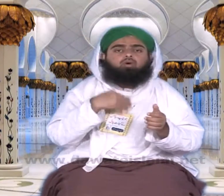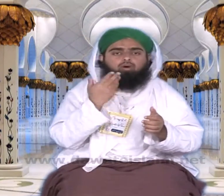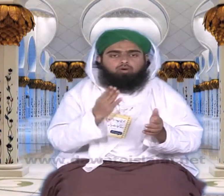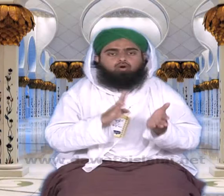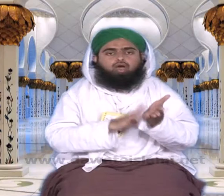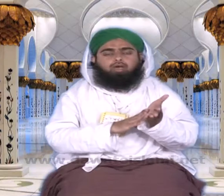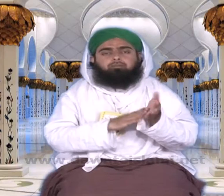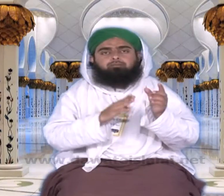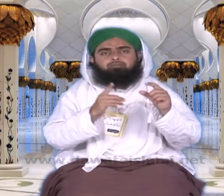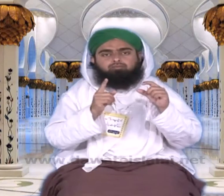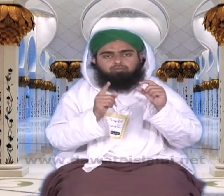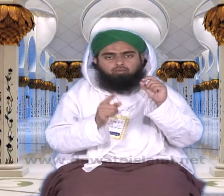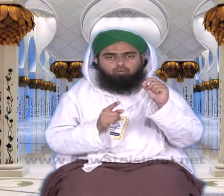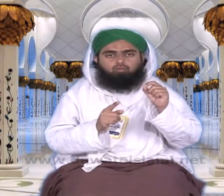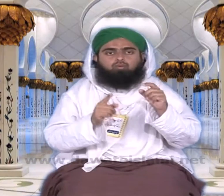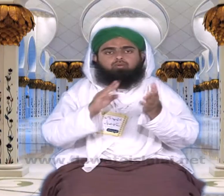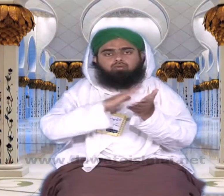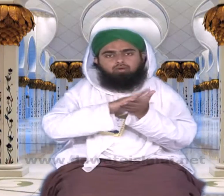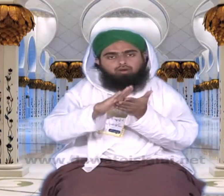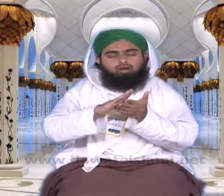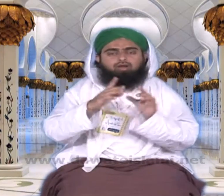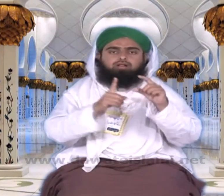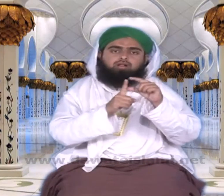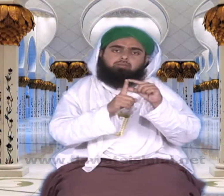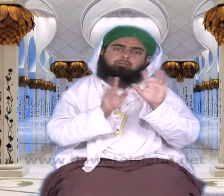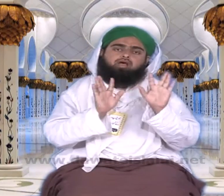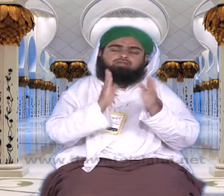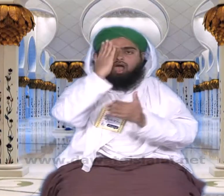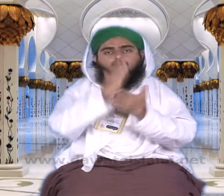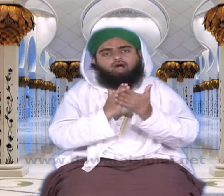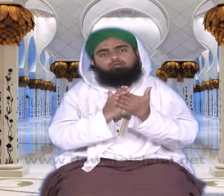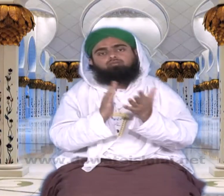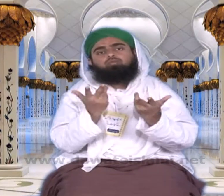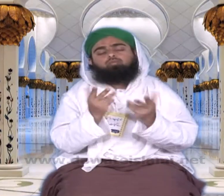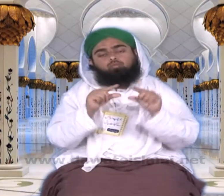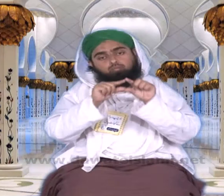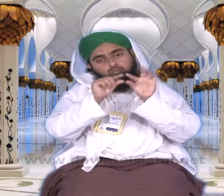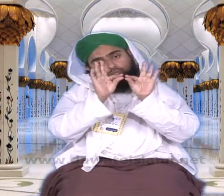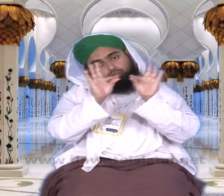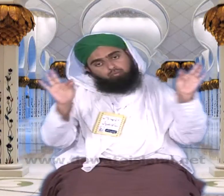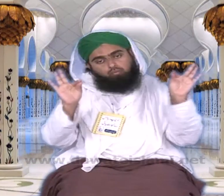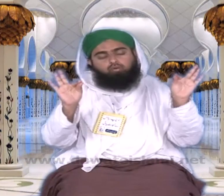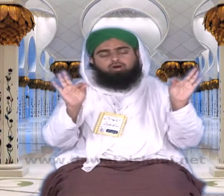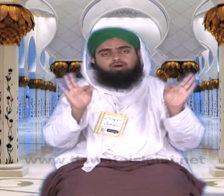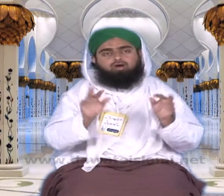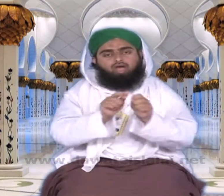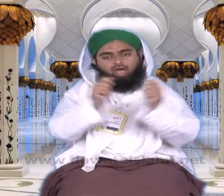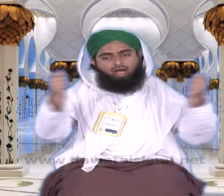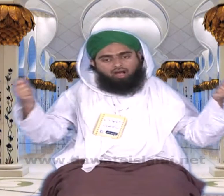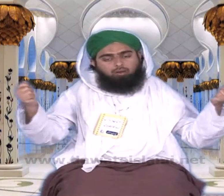سخی ہوتا ہے تو ایم او ایچ ڈی انہیں محمد لکھنے کے لئے آپ کو تکلیف ہوتی ہے باقی سارے کے سارے سفے خصید دیتے ہیں پورے